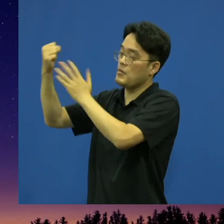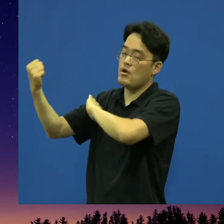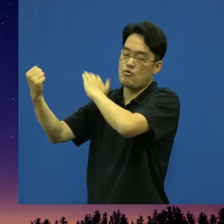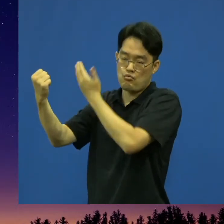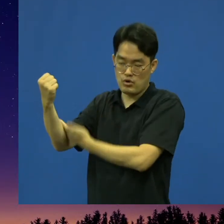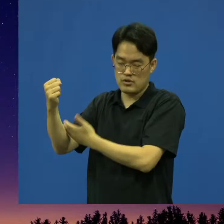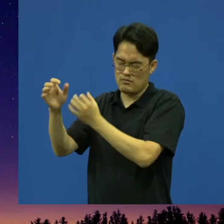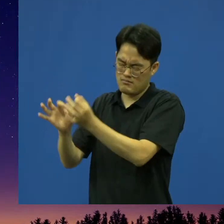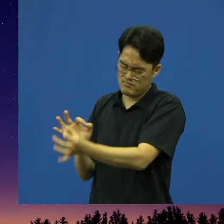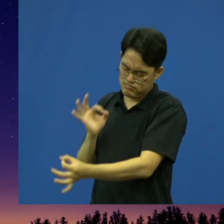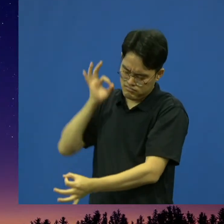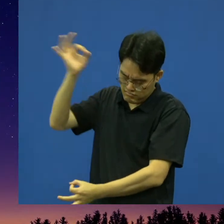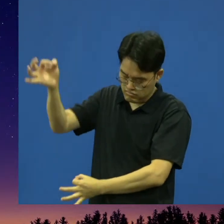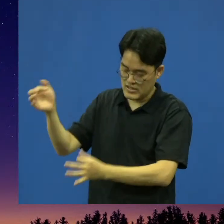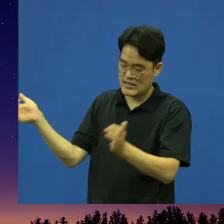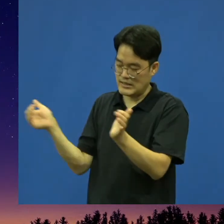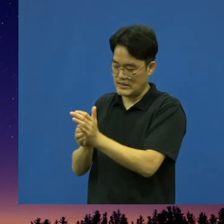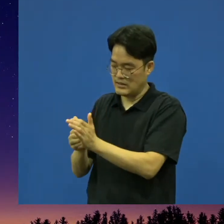무궁할 것이라.